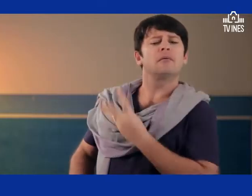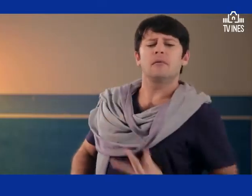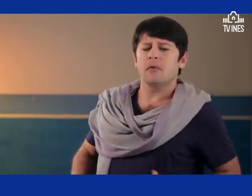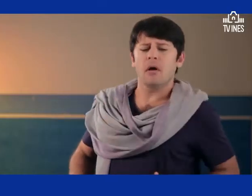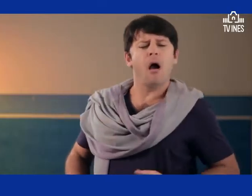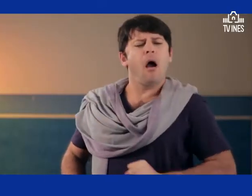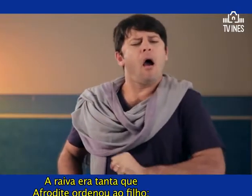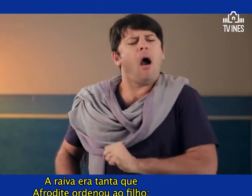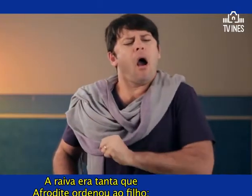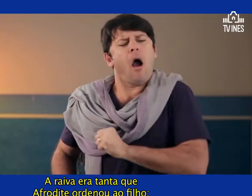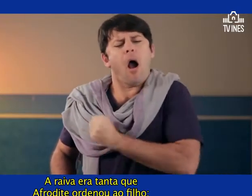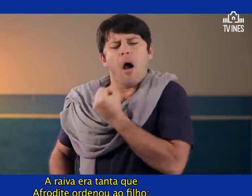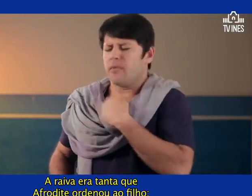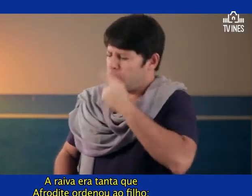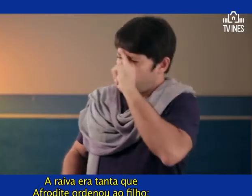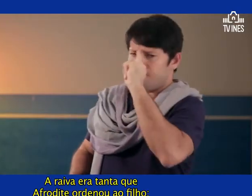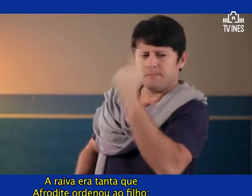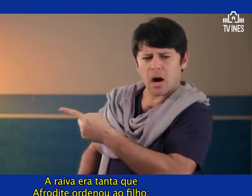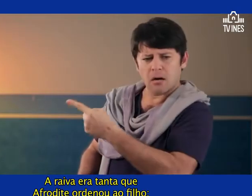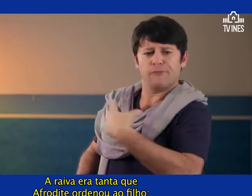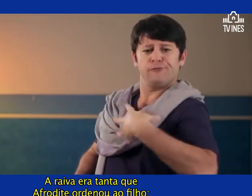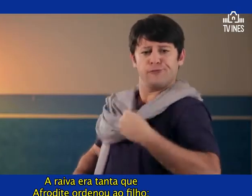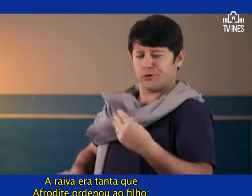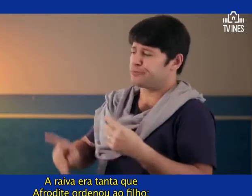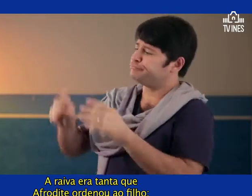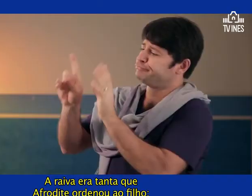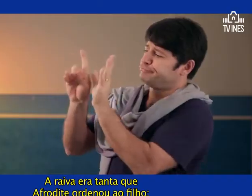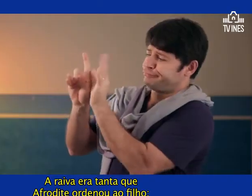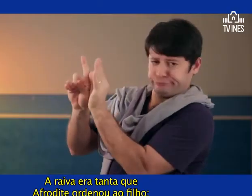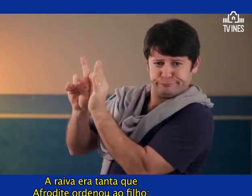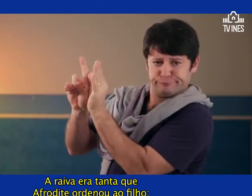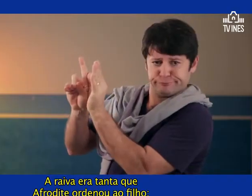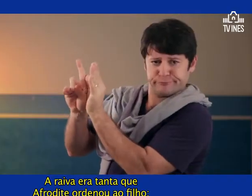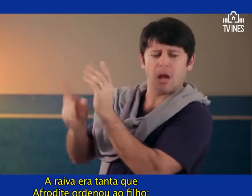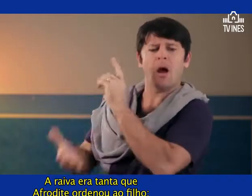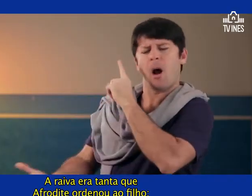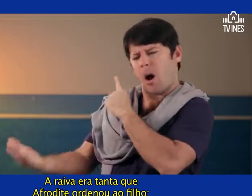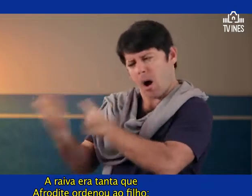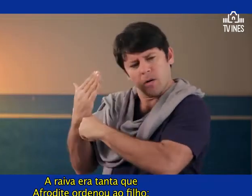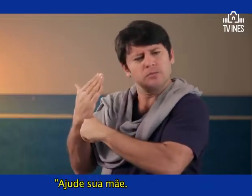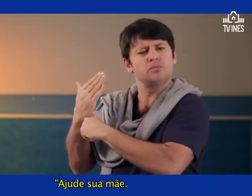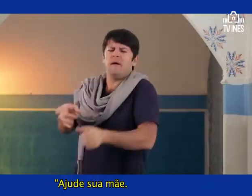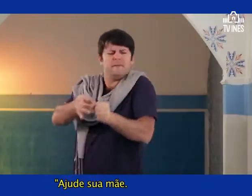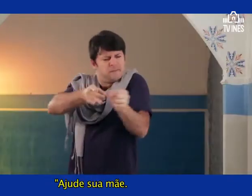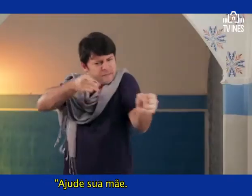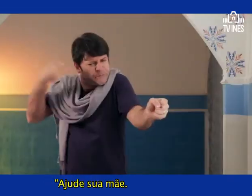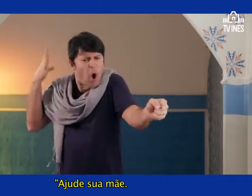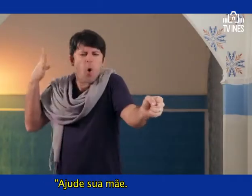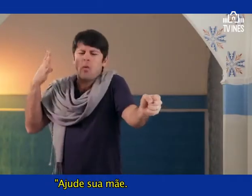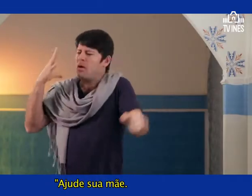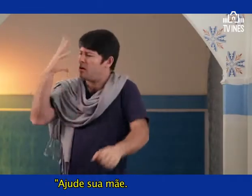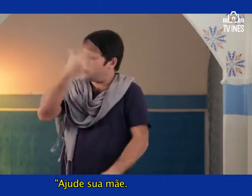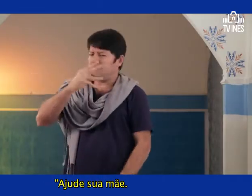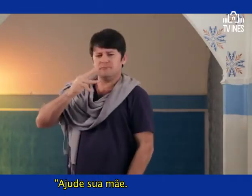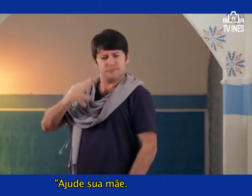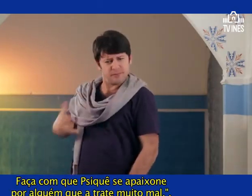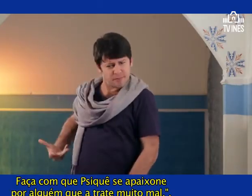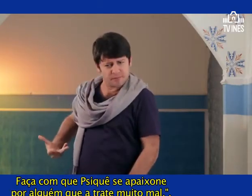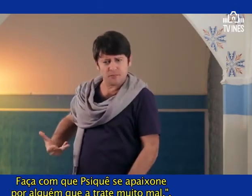A raiva era tanta que Afrodite ordenou ao filho, ajude sua mãe, faça com que